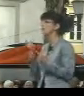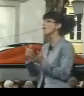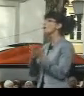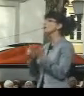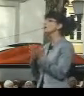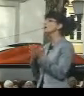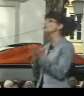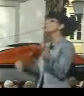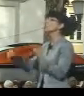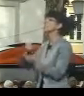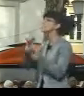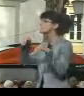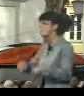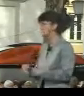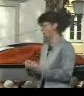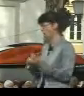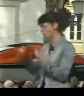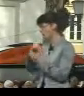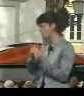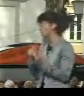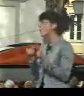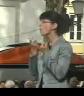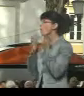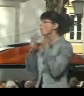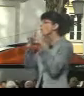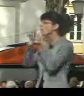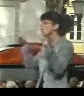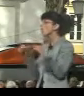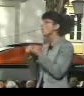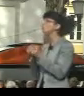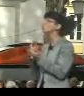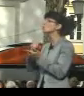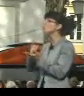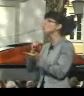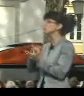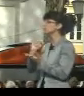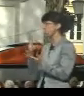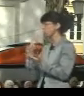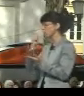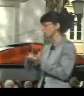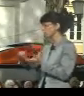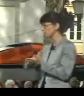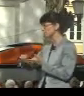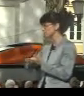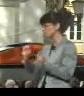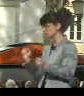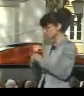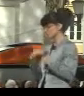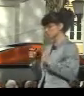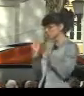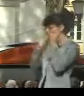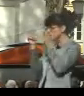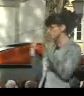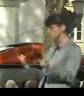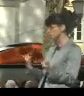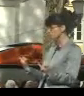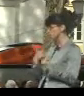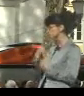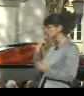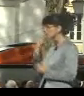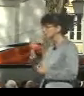je intervenirala in koliko not je bilo napisanih. In zato me preseneča danes,